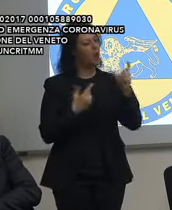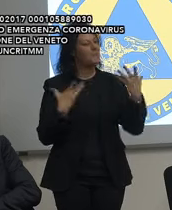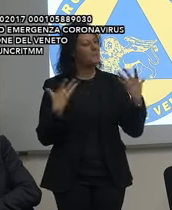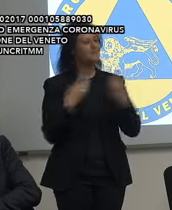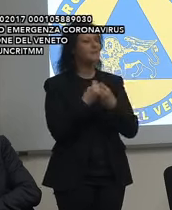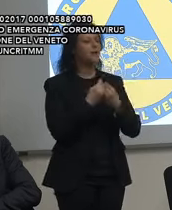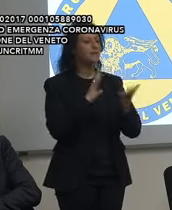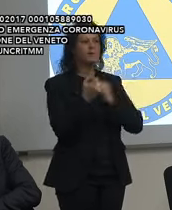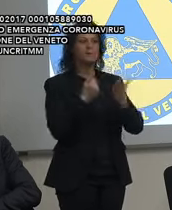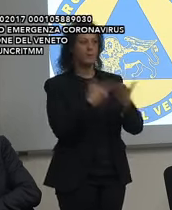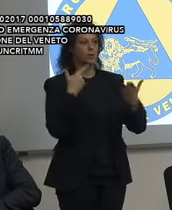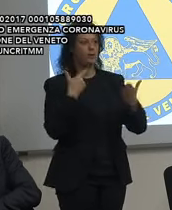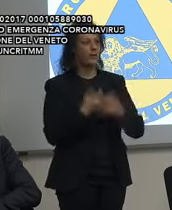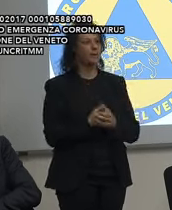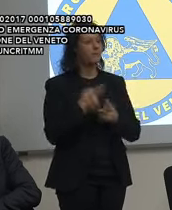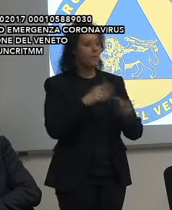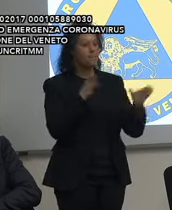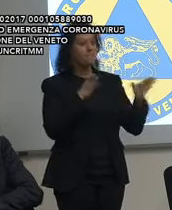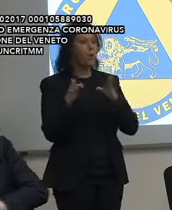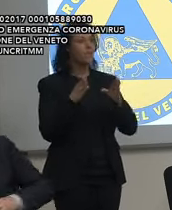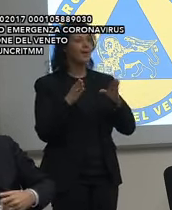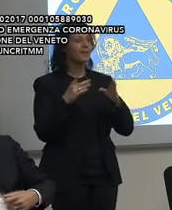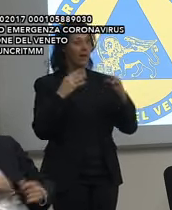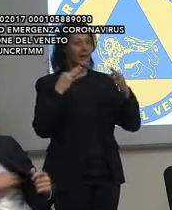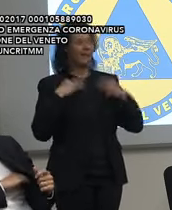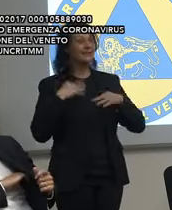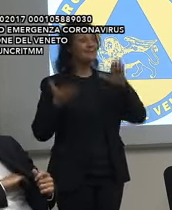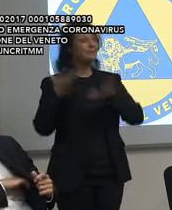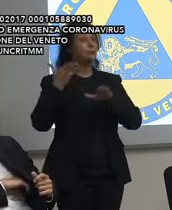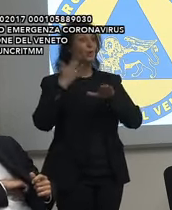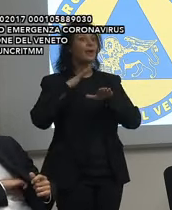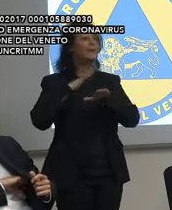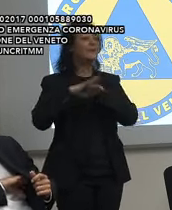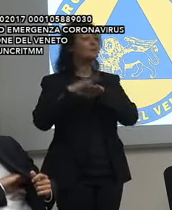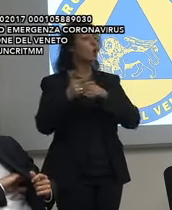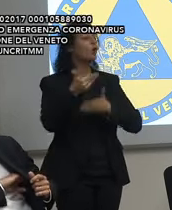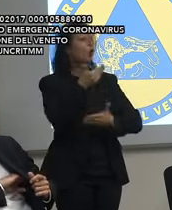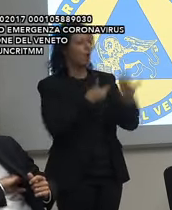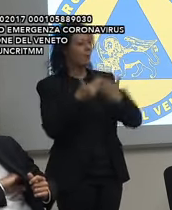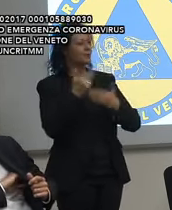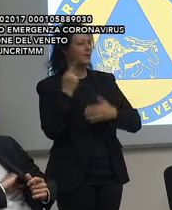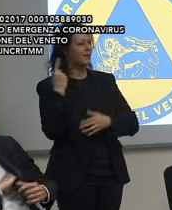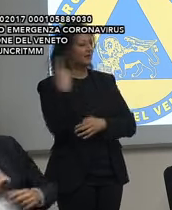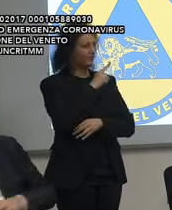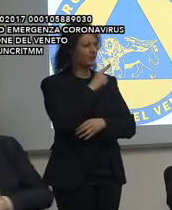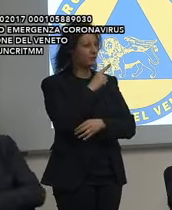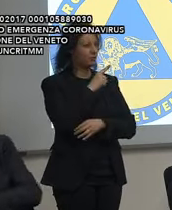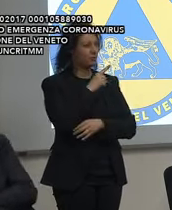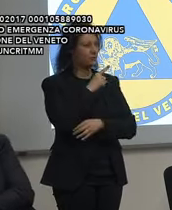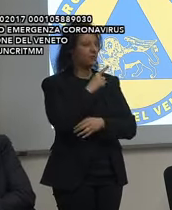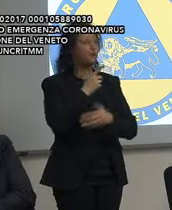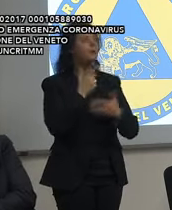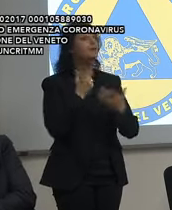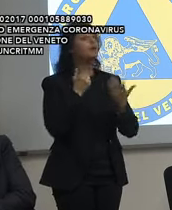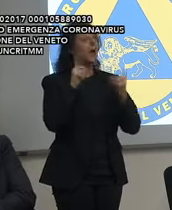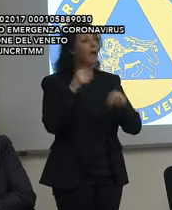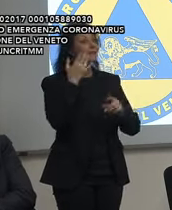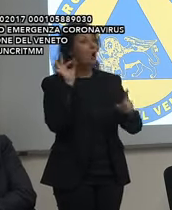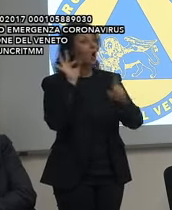le istituzioni non sempre riescono a dialogare, laddove anche ci sono degli obiettivi